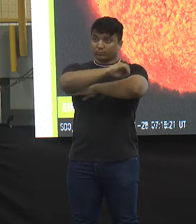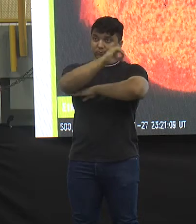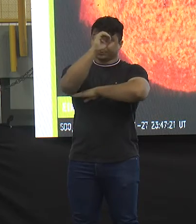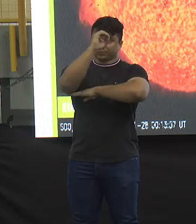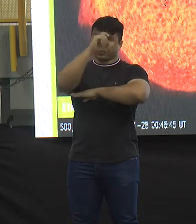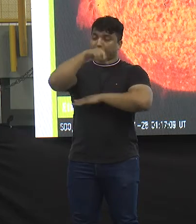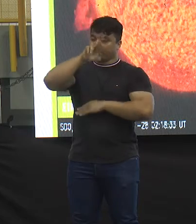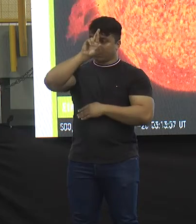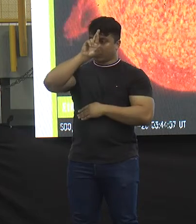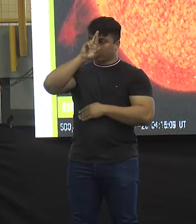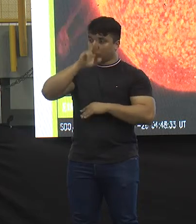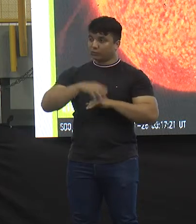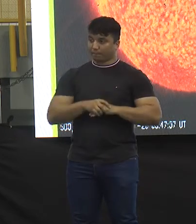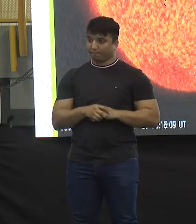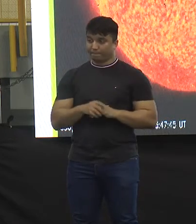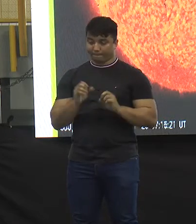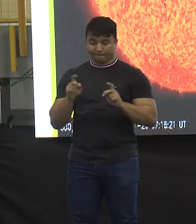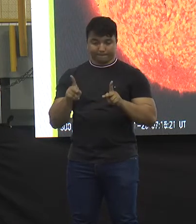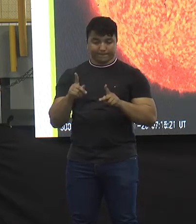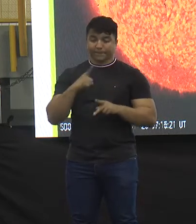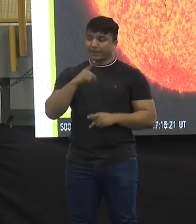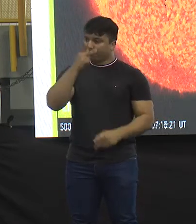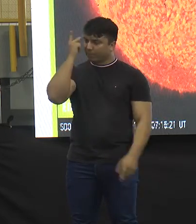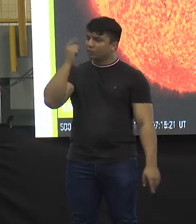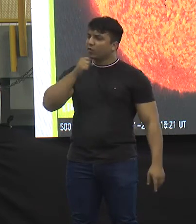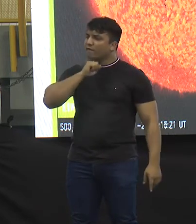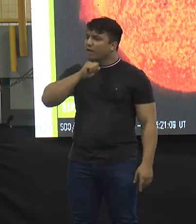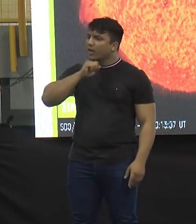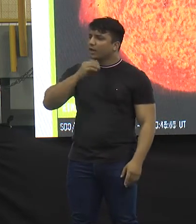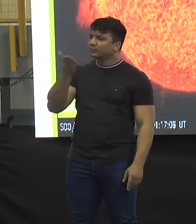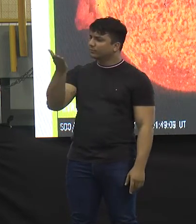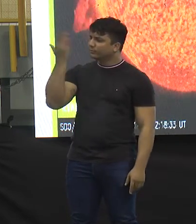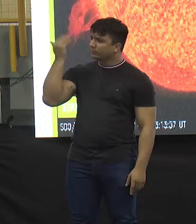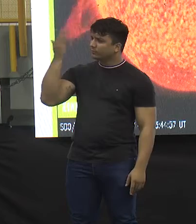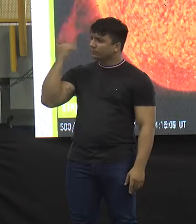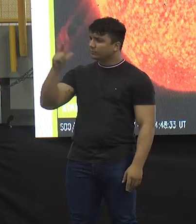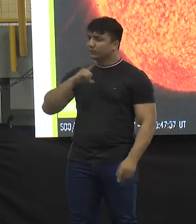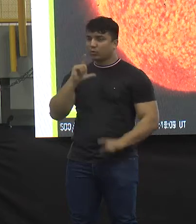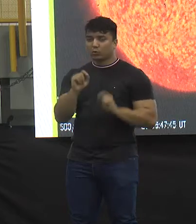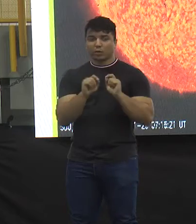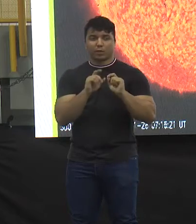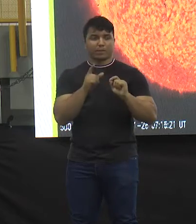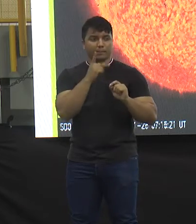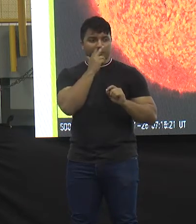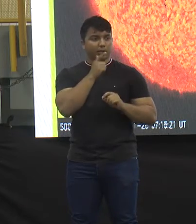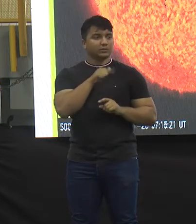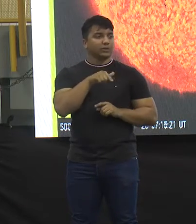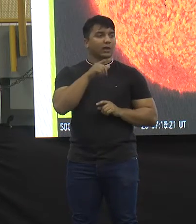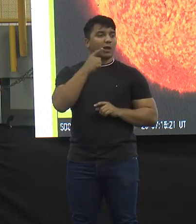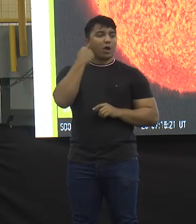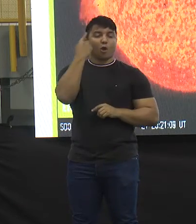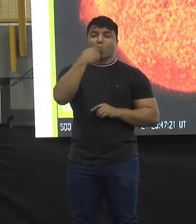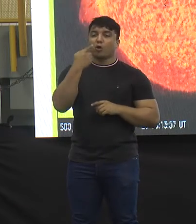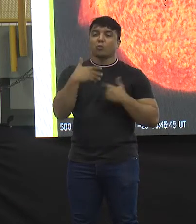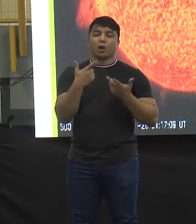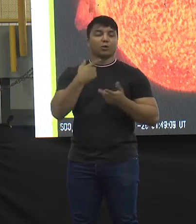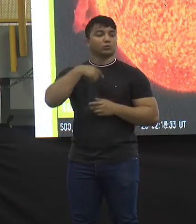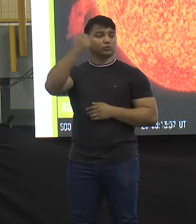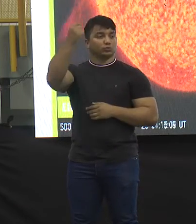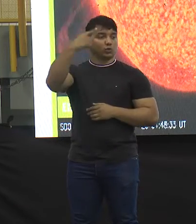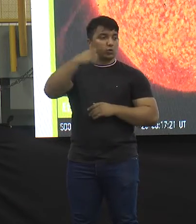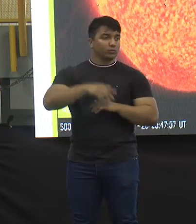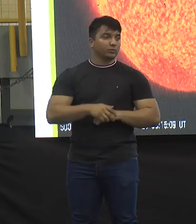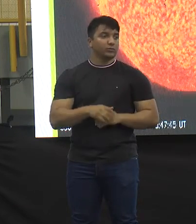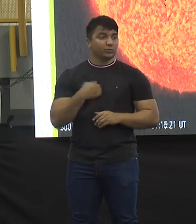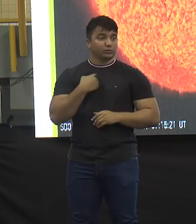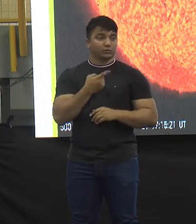Vocês sabem que os mais antigos, eles são muito atrelados ao relógio do sol. A